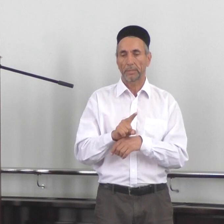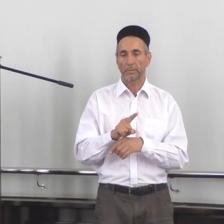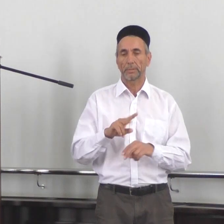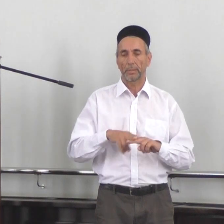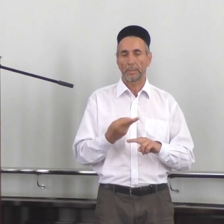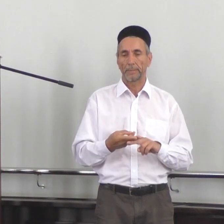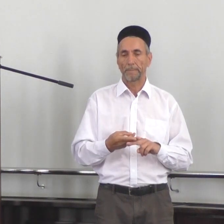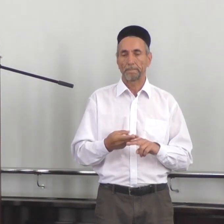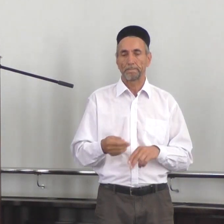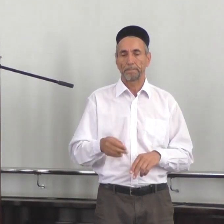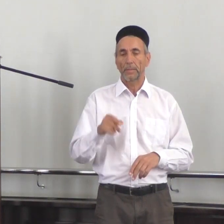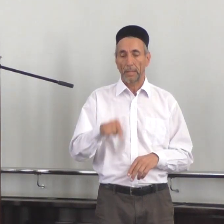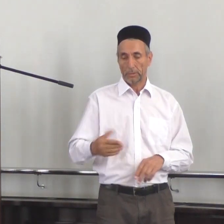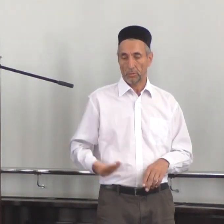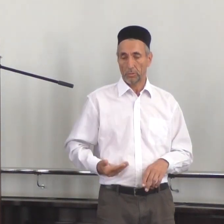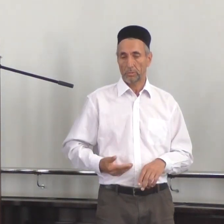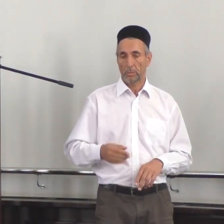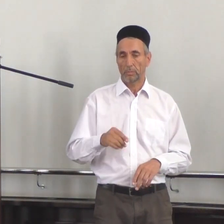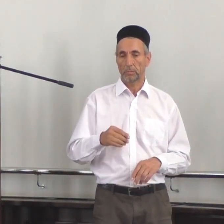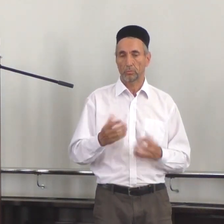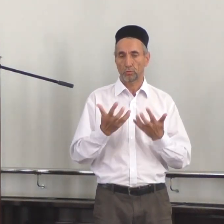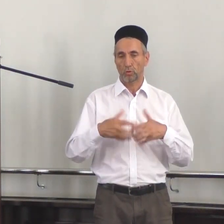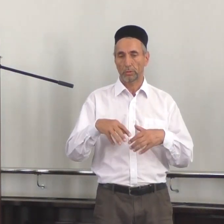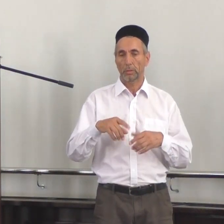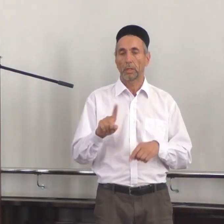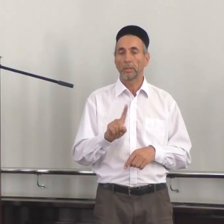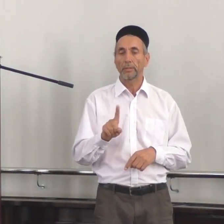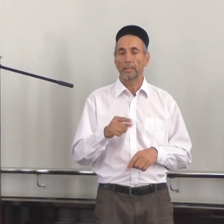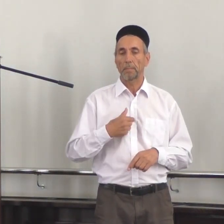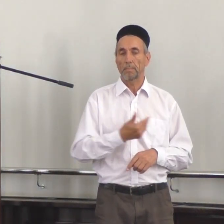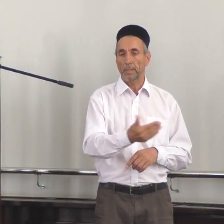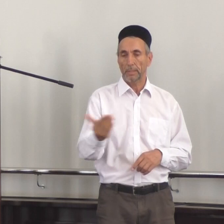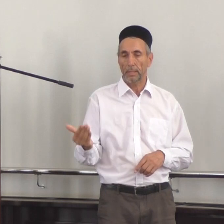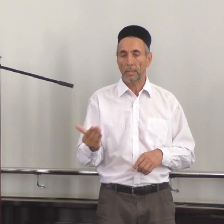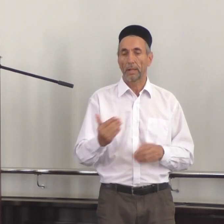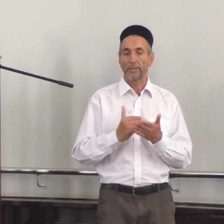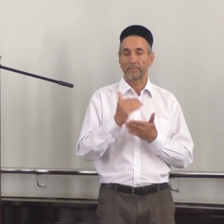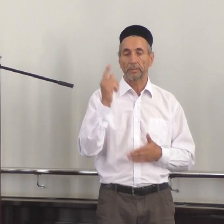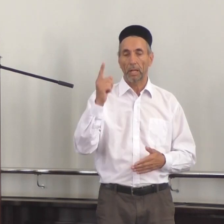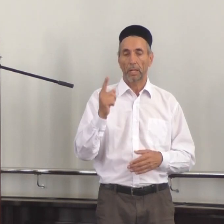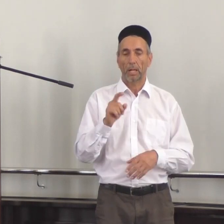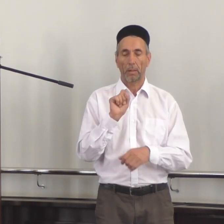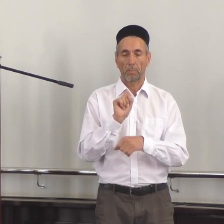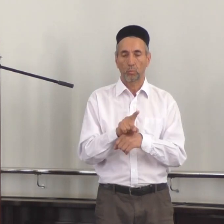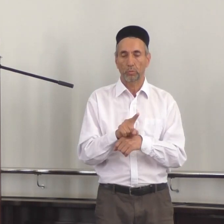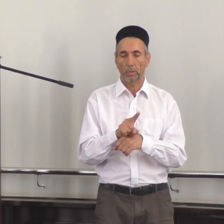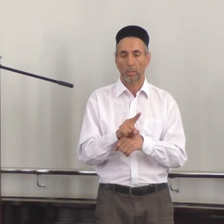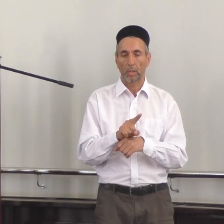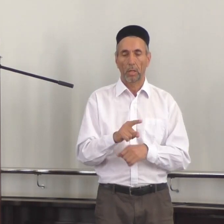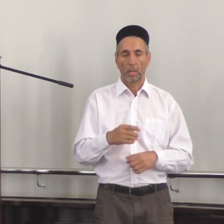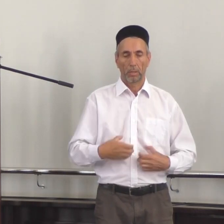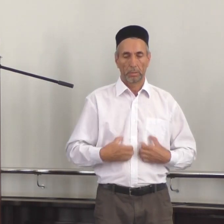сыный. Бу тормыш сынау. Әлбәттә сезне Аллаһ Раббыбыз